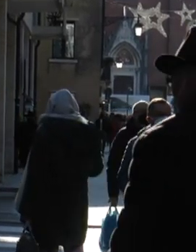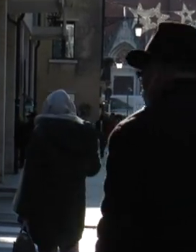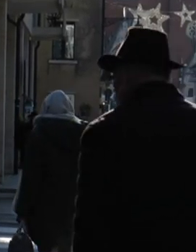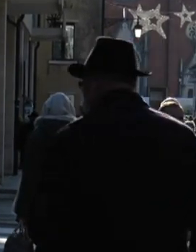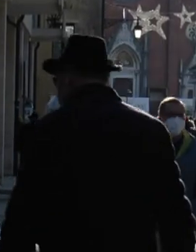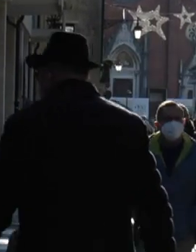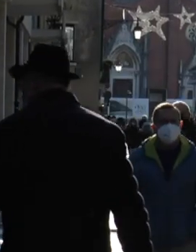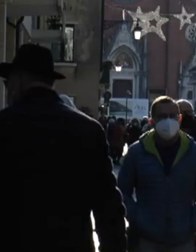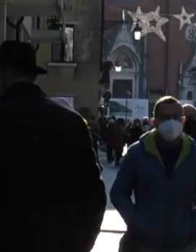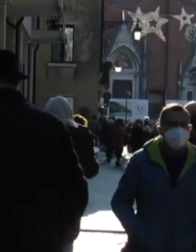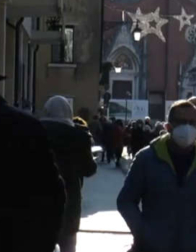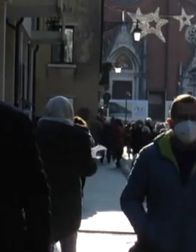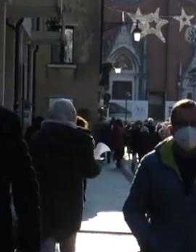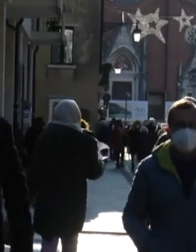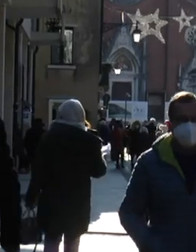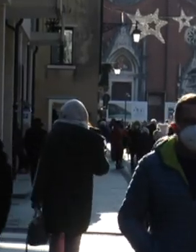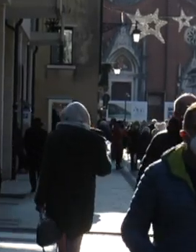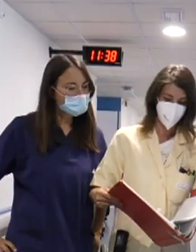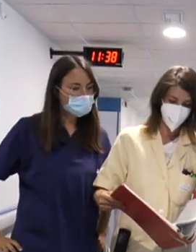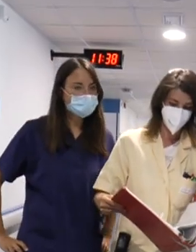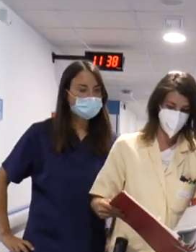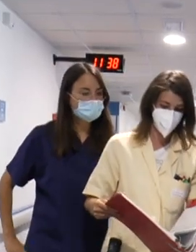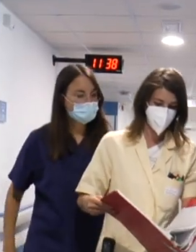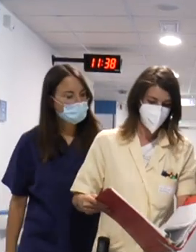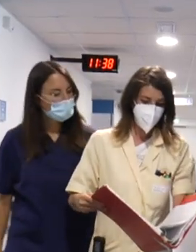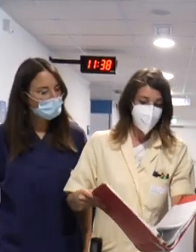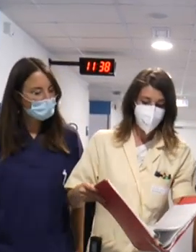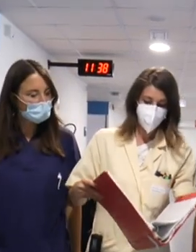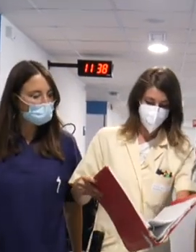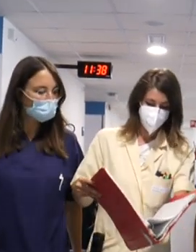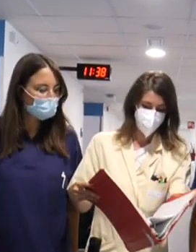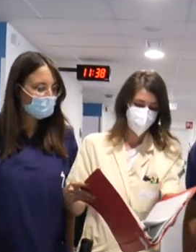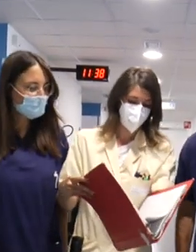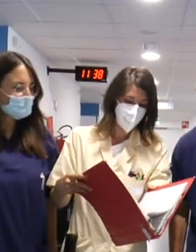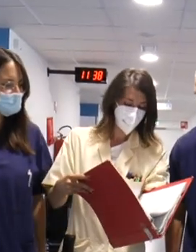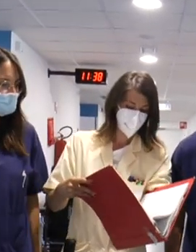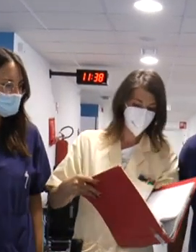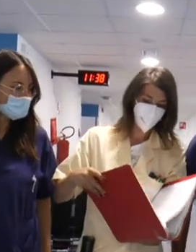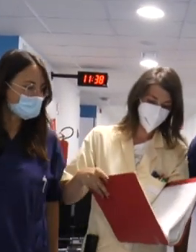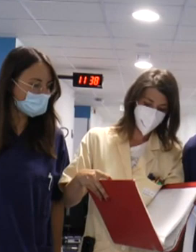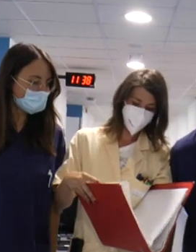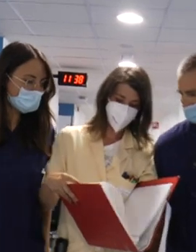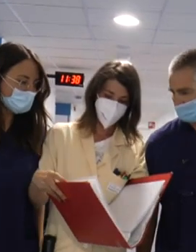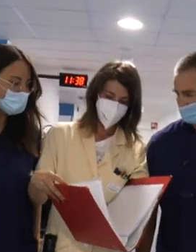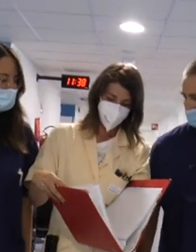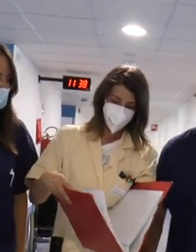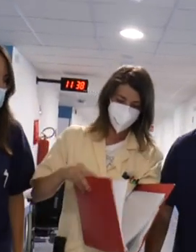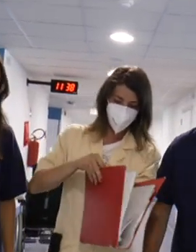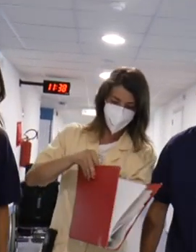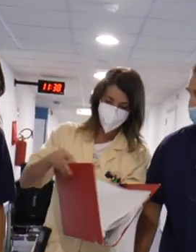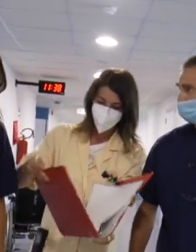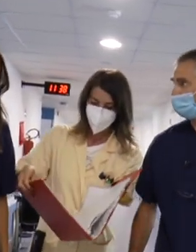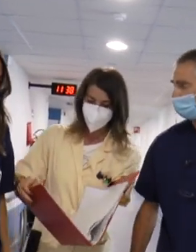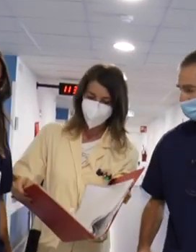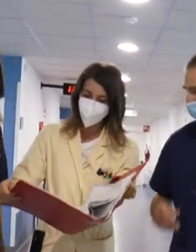personali chi lavora nella sanità e nelle case di riposo dovrà eseguire i test ogni quattro giorni e chi entra in una struttura